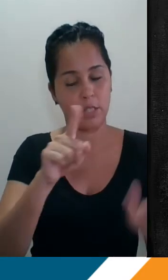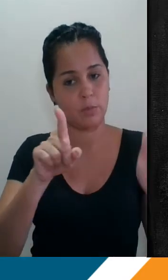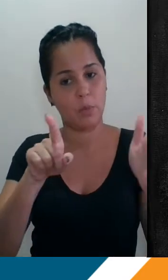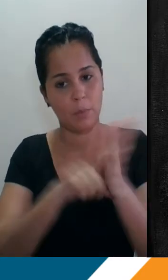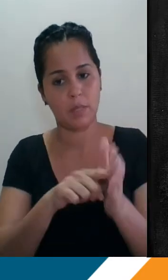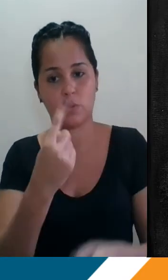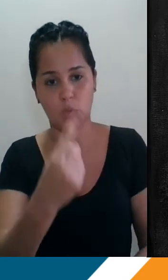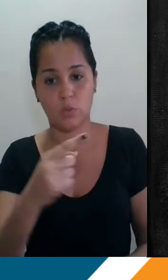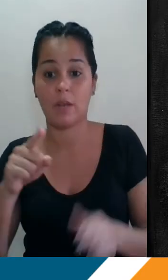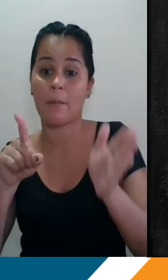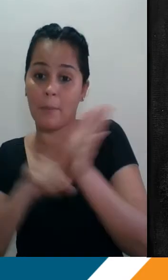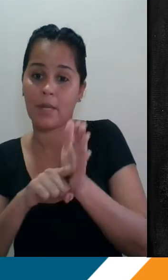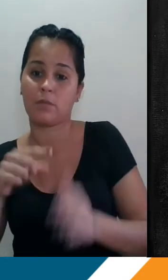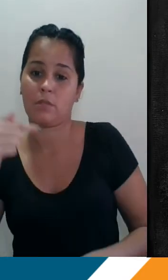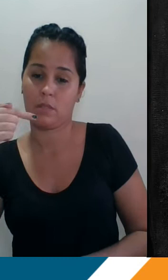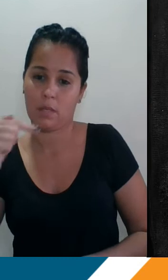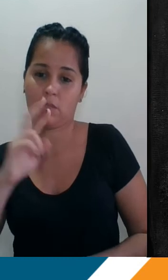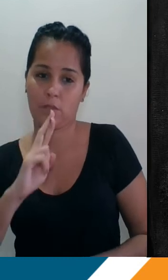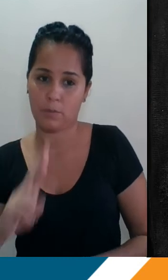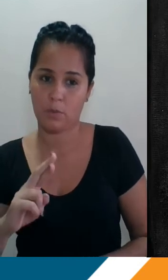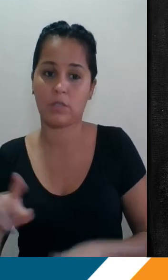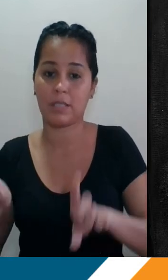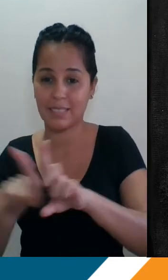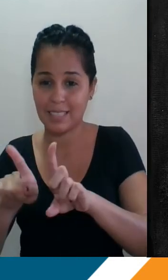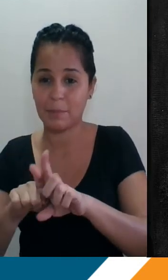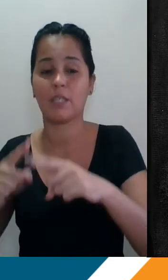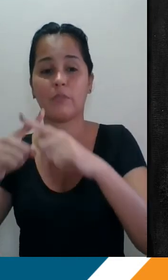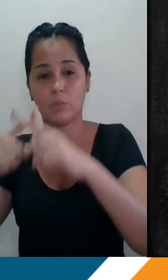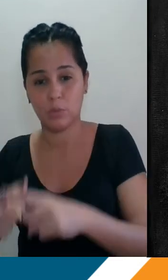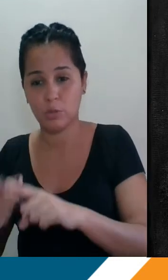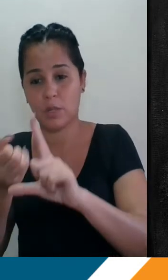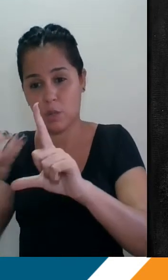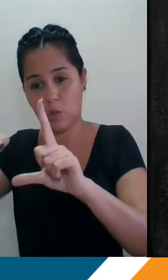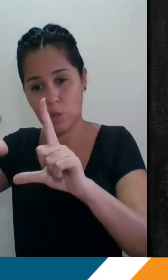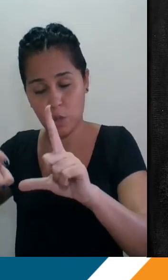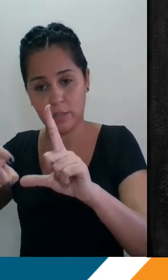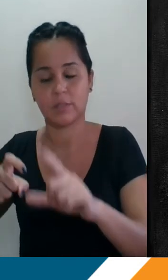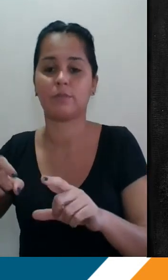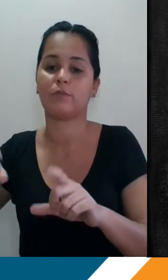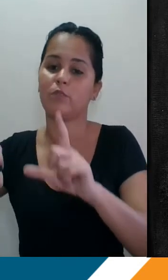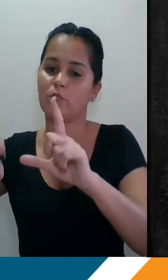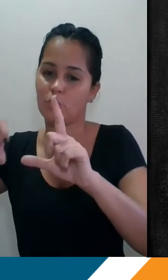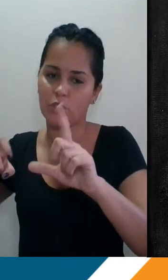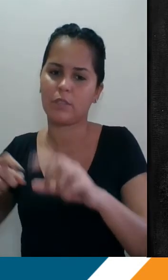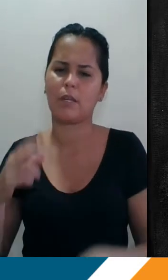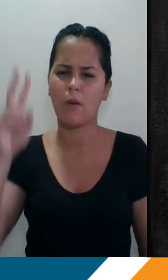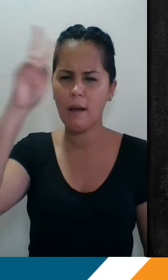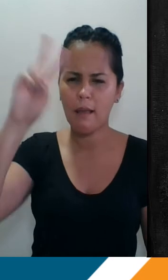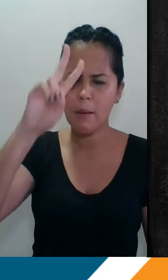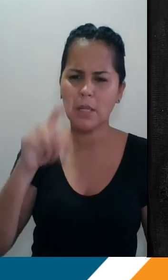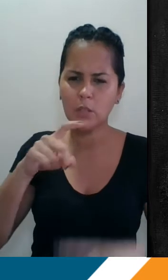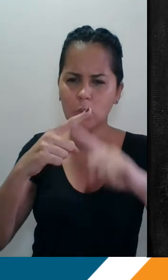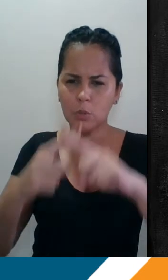7, e multiplicar o menos log de x na base 10 por menos 1, então some o sinal. Lembrando que quando a gente multiplica os